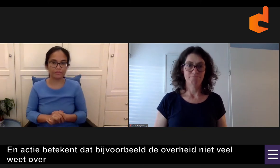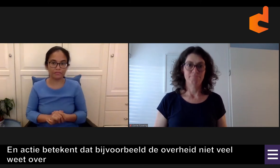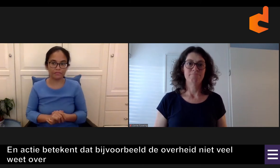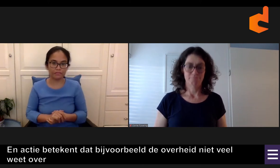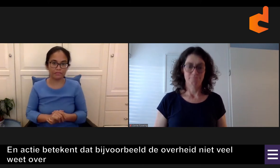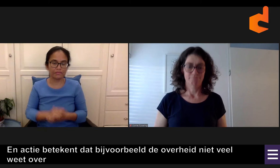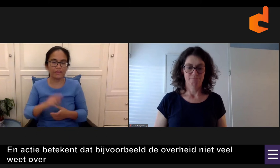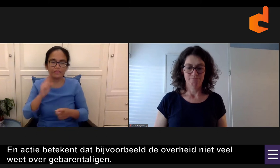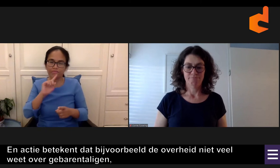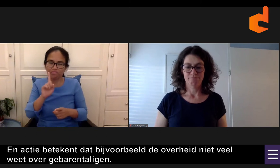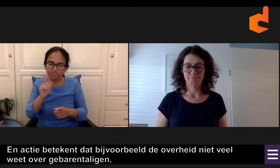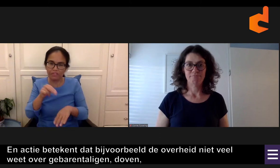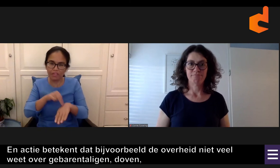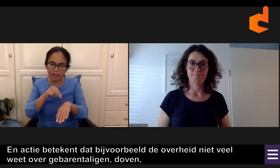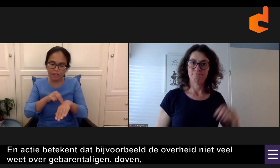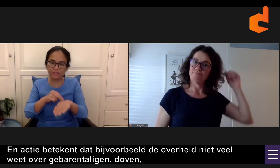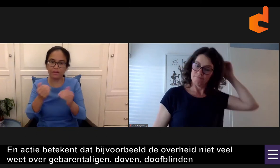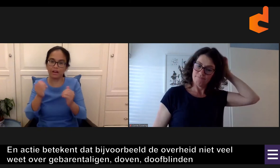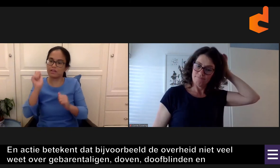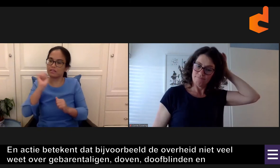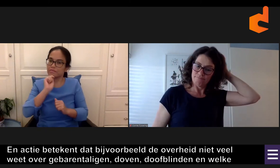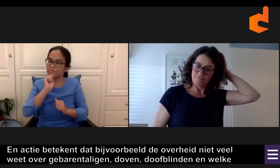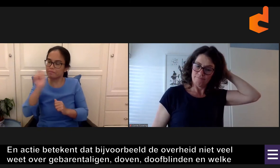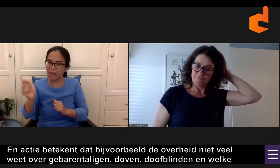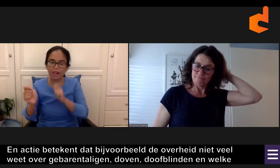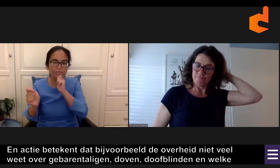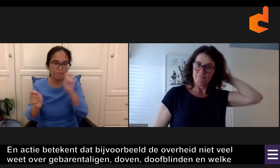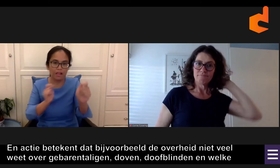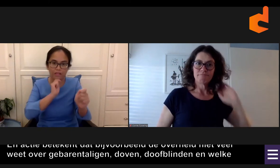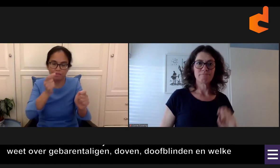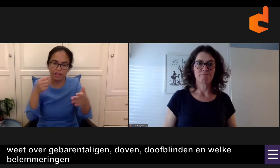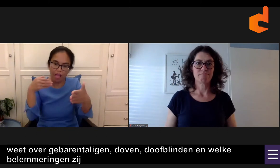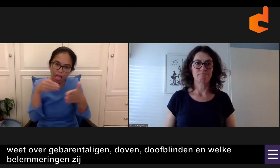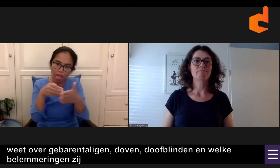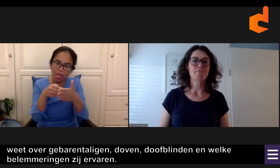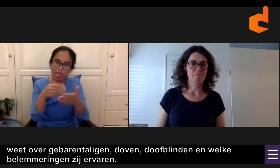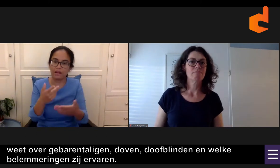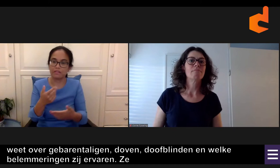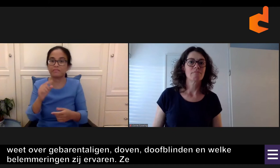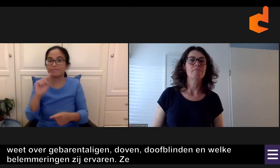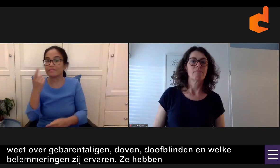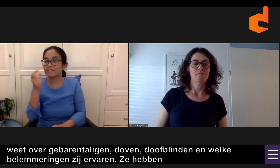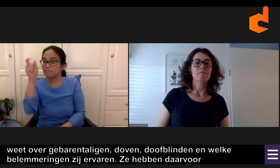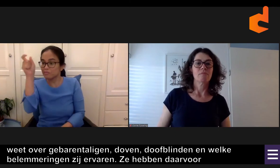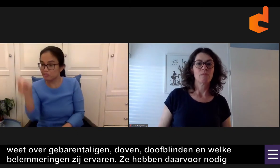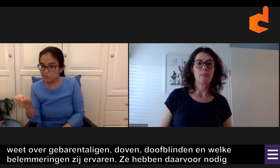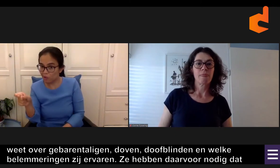over welke beperkingen en belemmeringen zij ervaren. Zij hebben daarvoor nodig dat deze belemmeringen gemeld